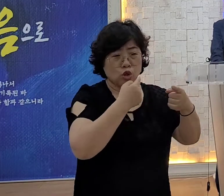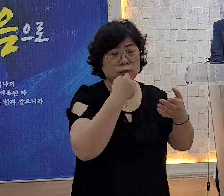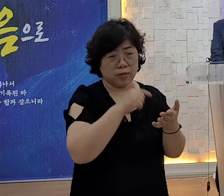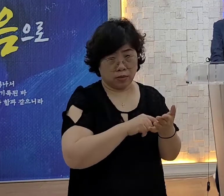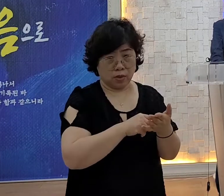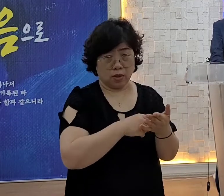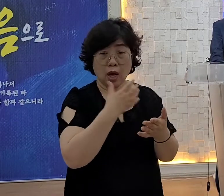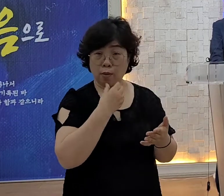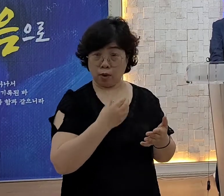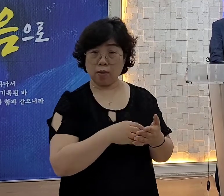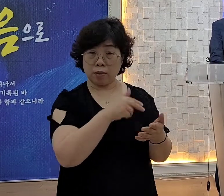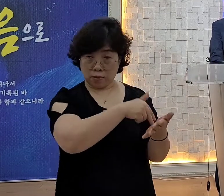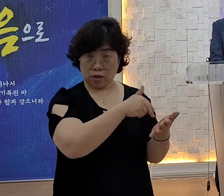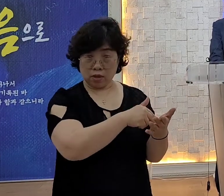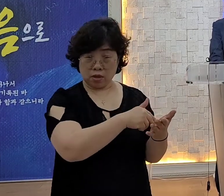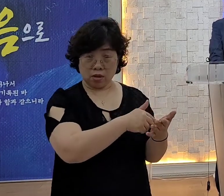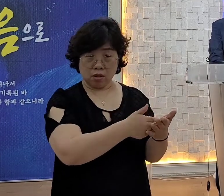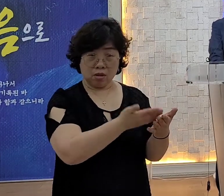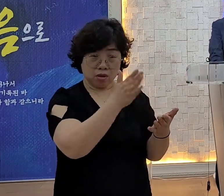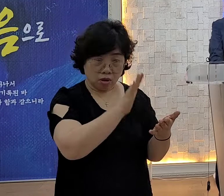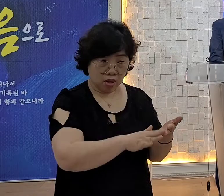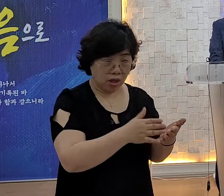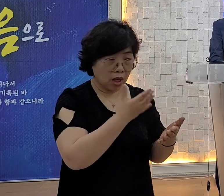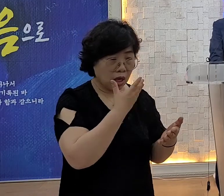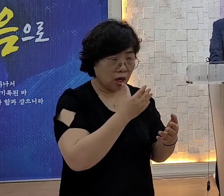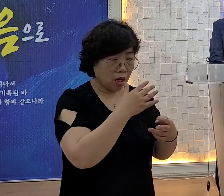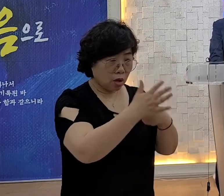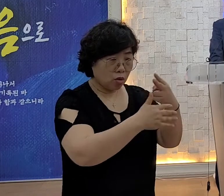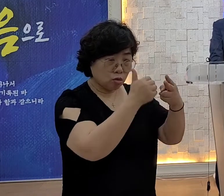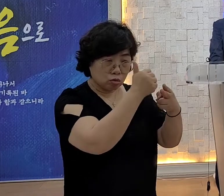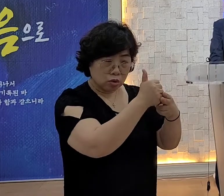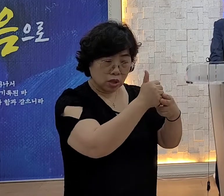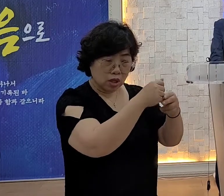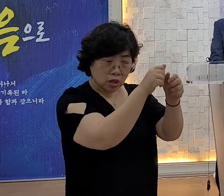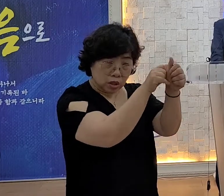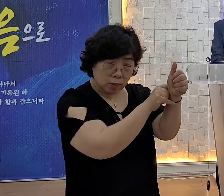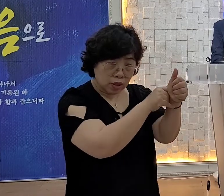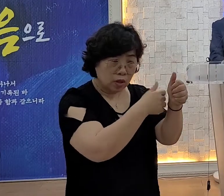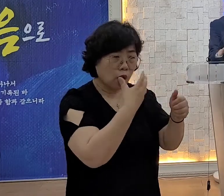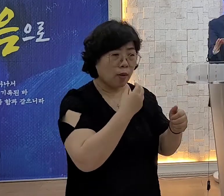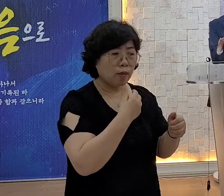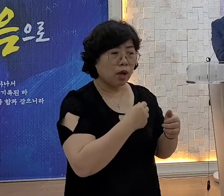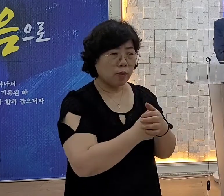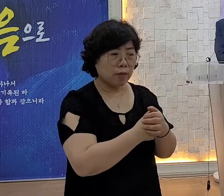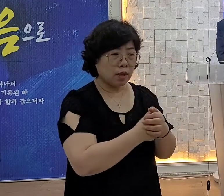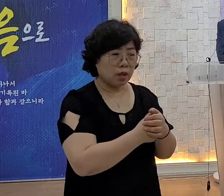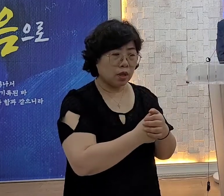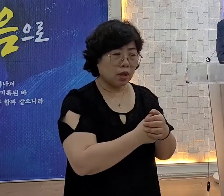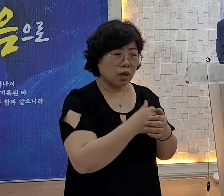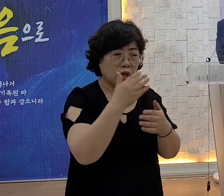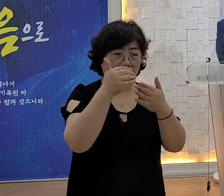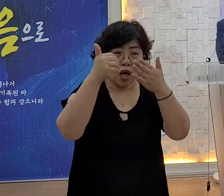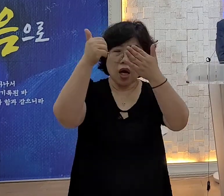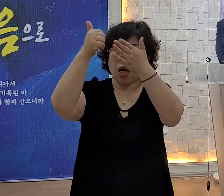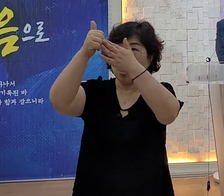섬기던 아브라함이 먼저 하나님을 찾아 나섰습니까? 아니란 말이에요. 여러분 이걸 잘 이해하시고